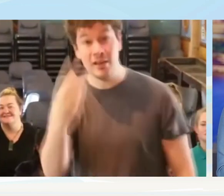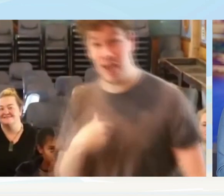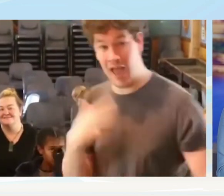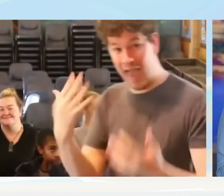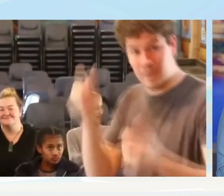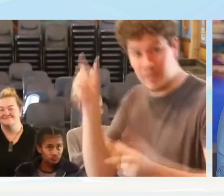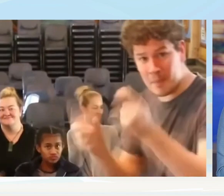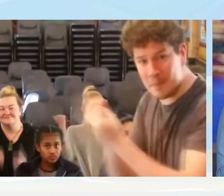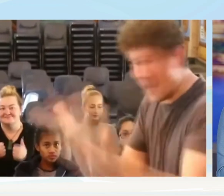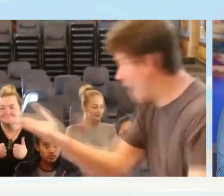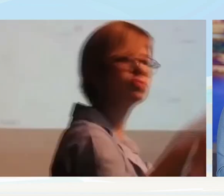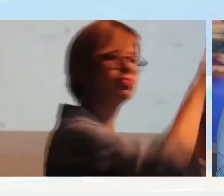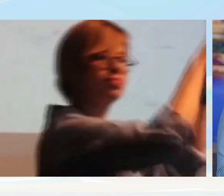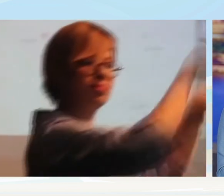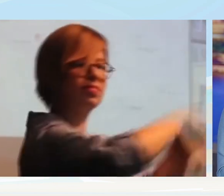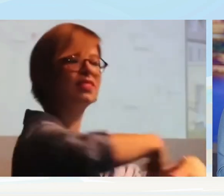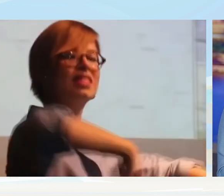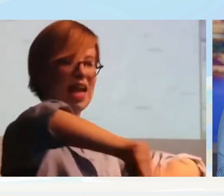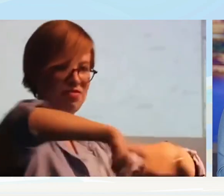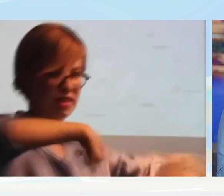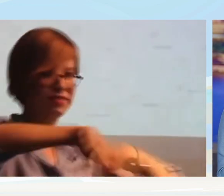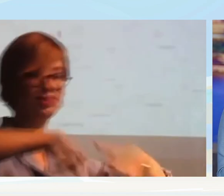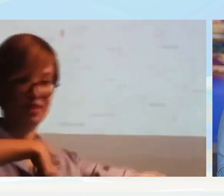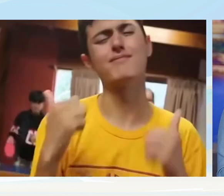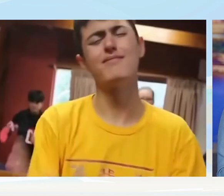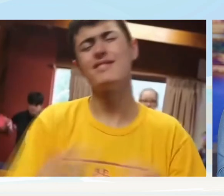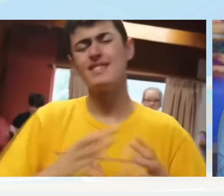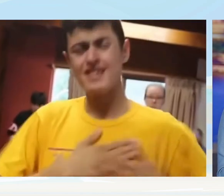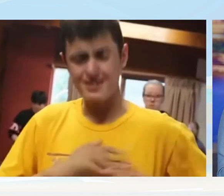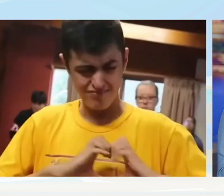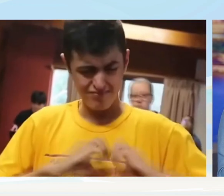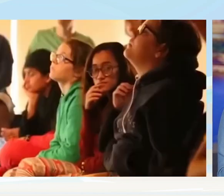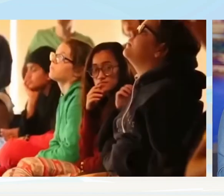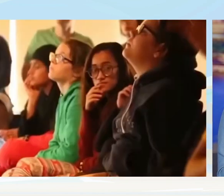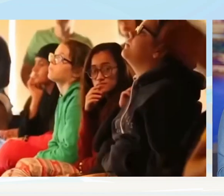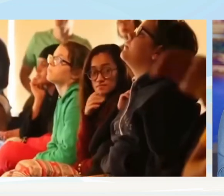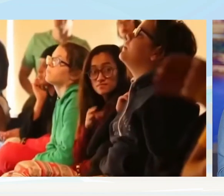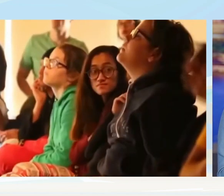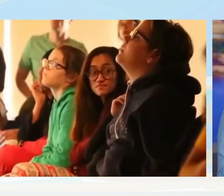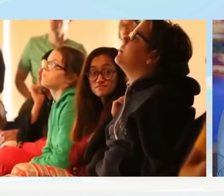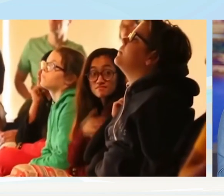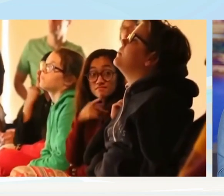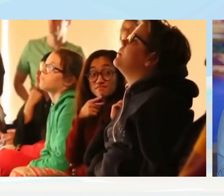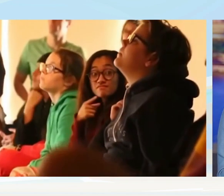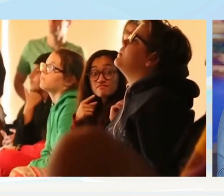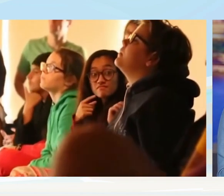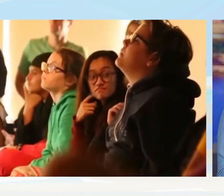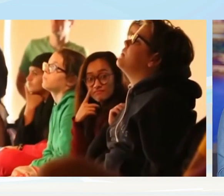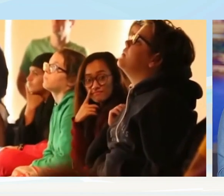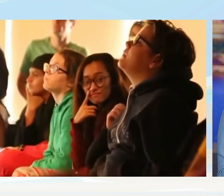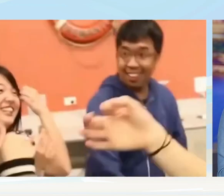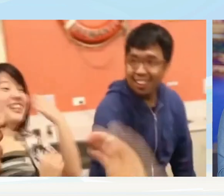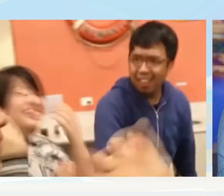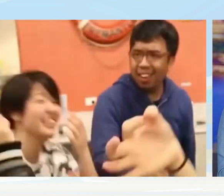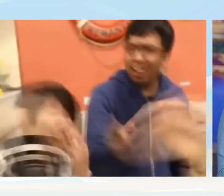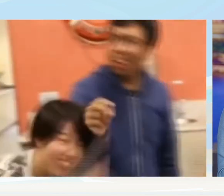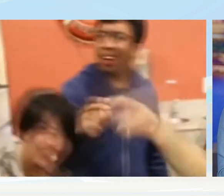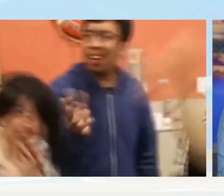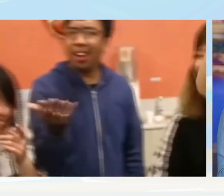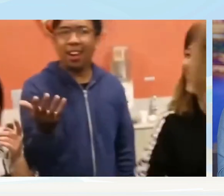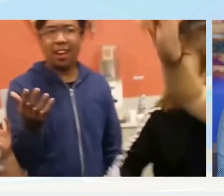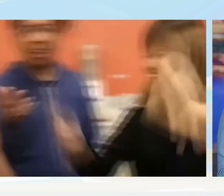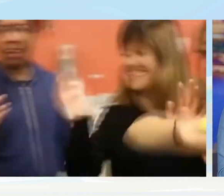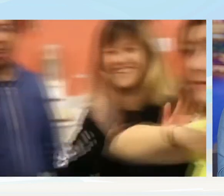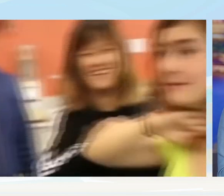اختلاف 20% برضه راجع لثقافات معالم سياحيه لهجات، بس بيننا وبين الدول الاجنبيه زي اللغه العربيه واللغه